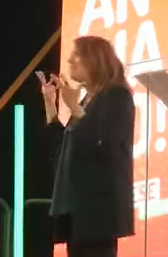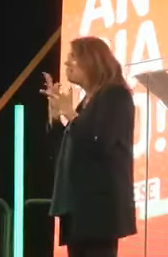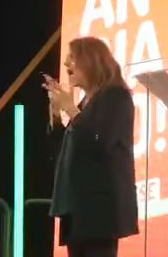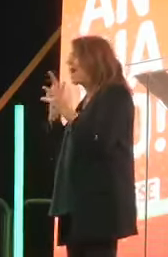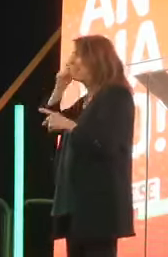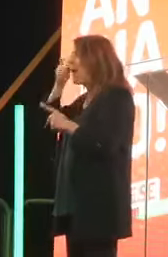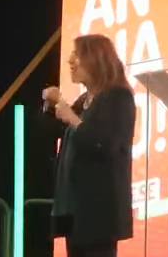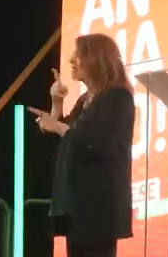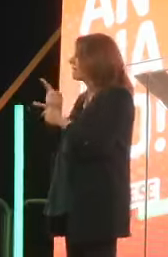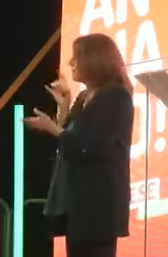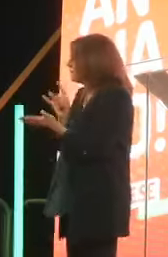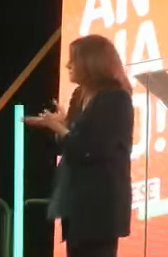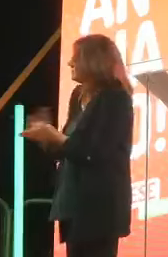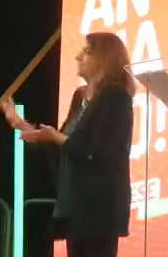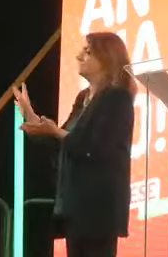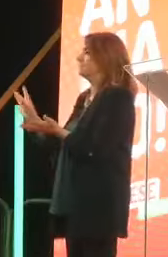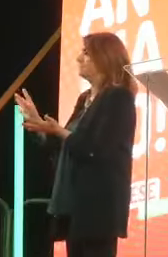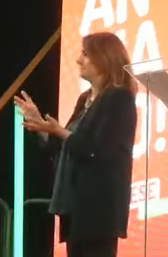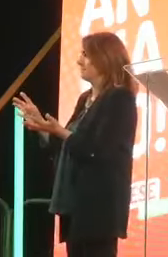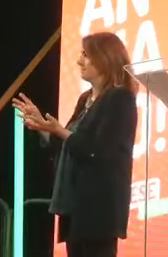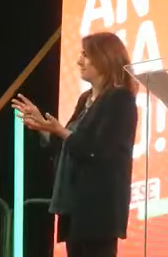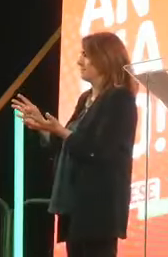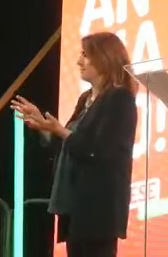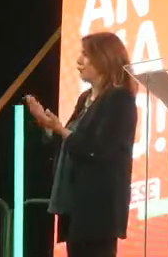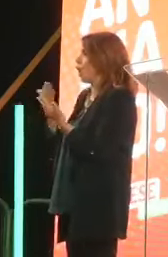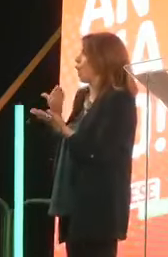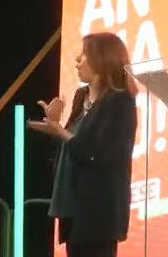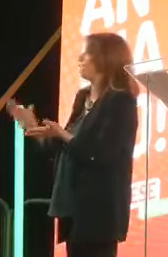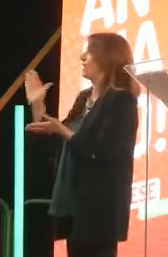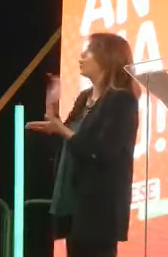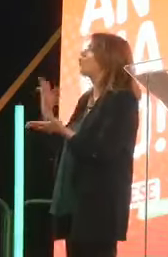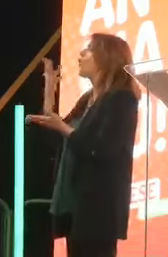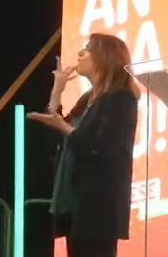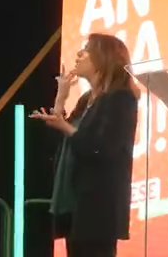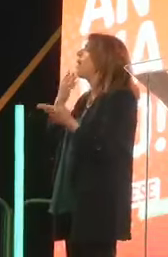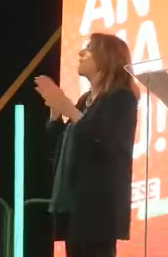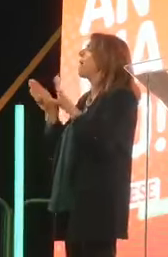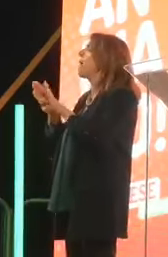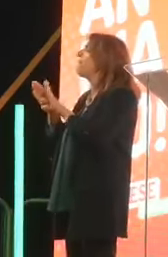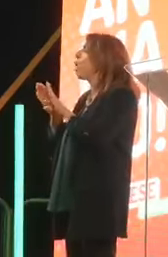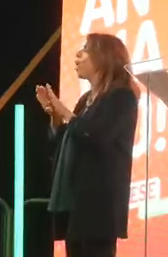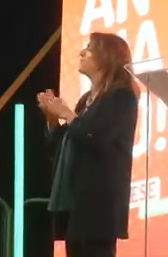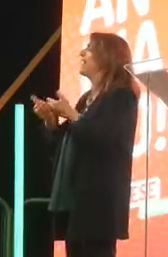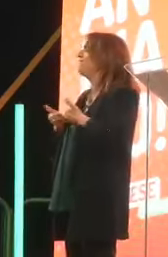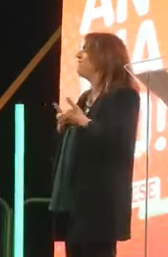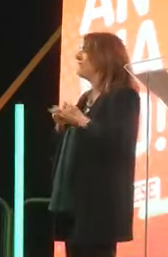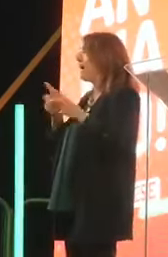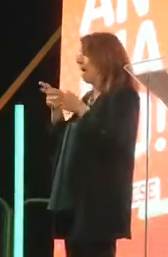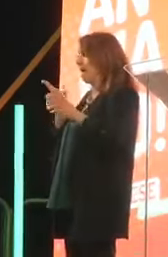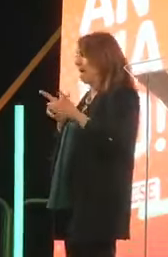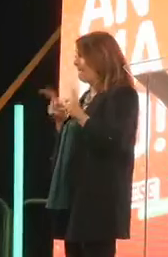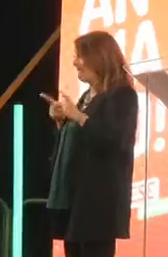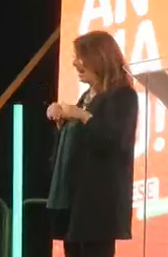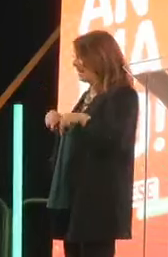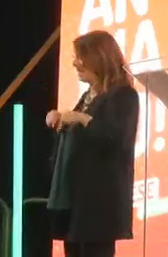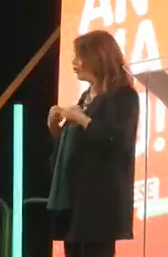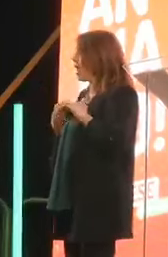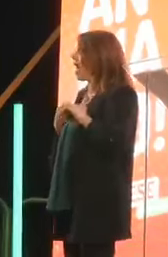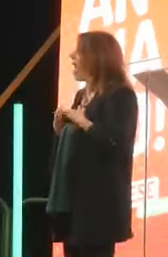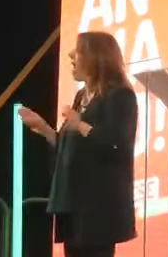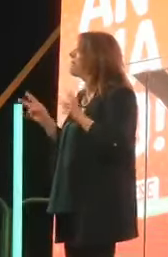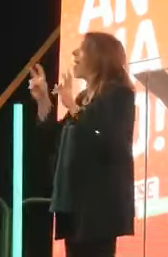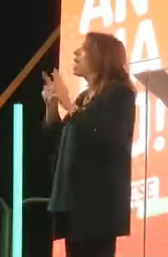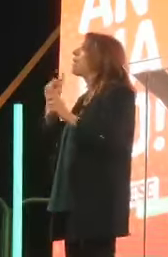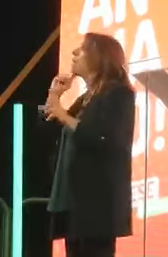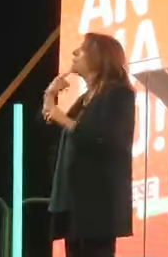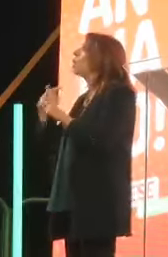e il malaffare. Noi vogliamo aprire le porte e le finestre di questo partito alle energie migliori, ma chi